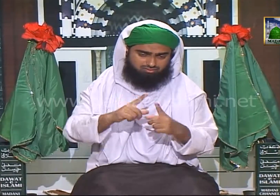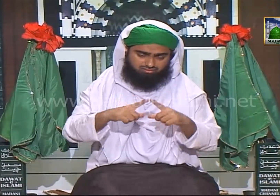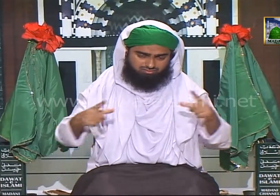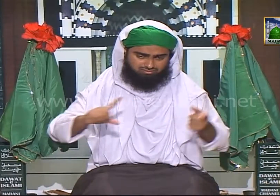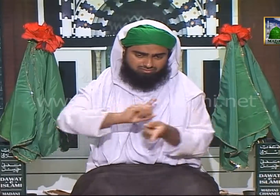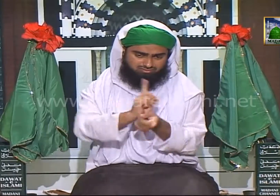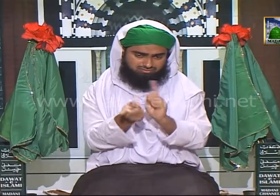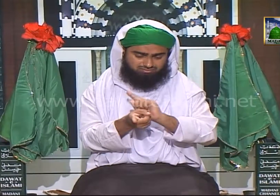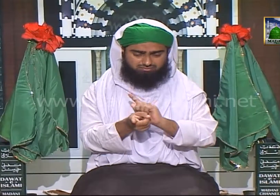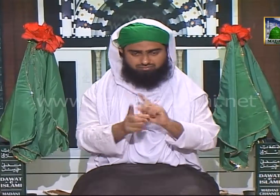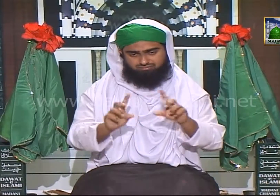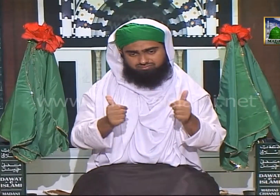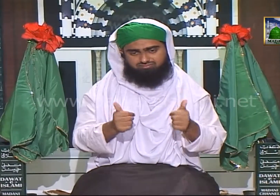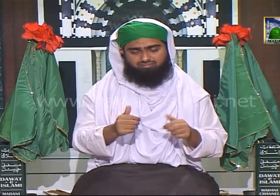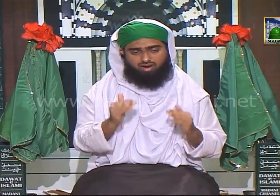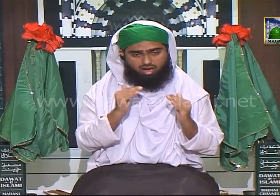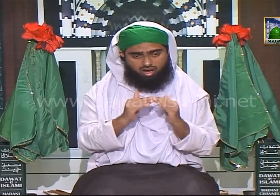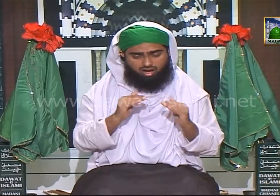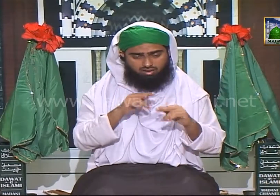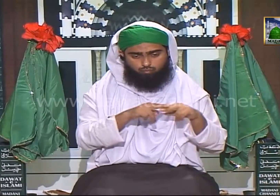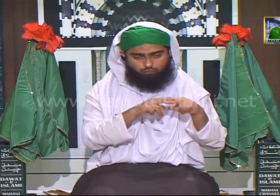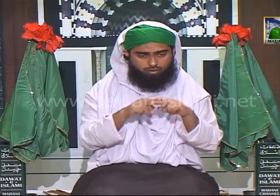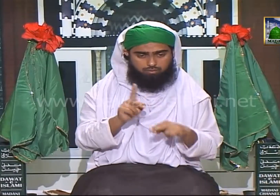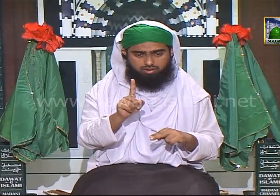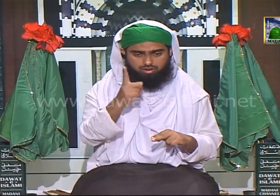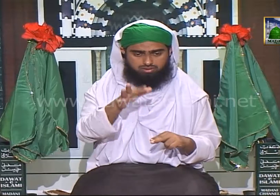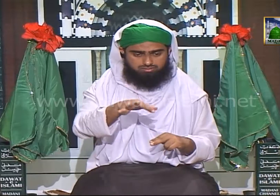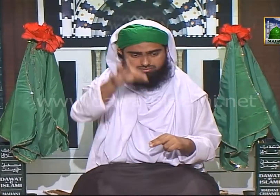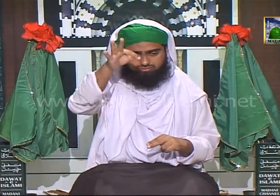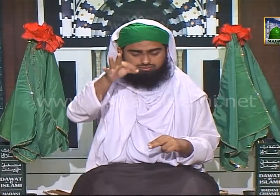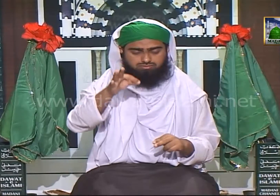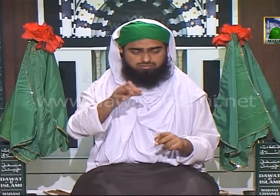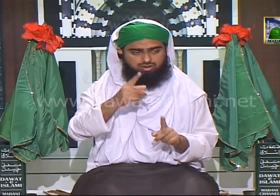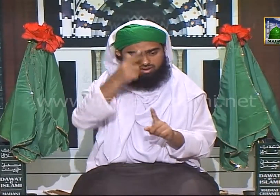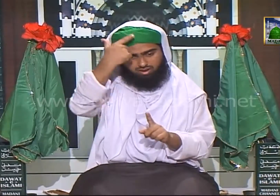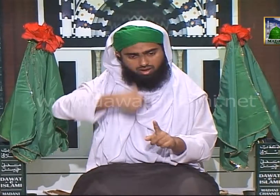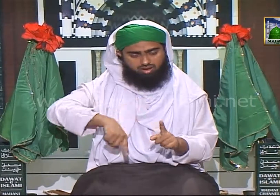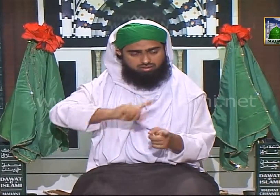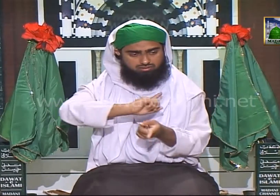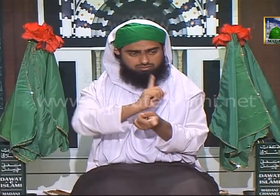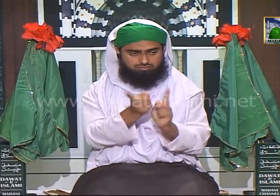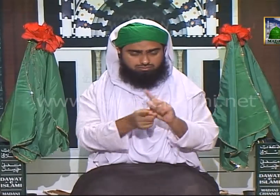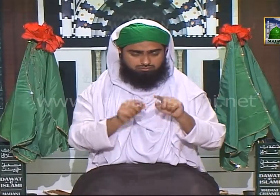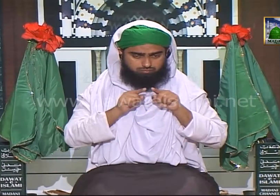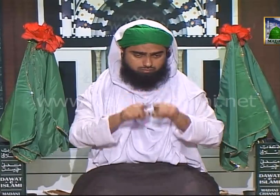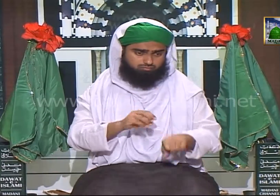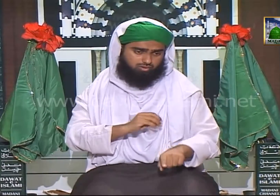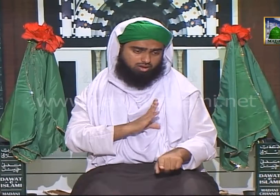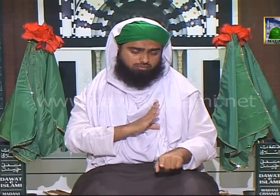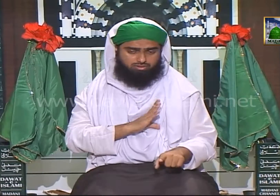معاشرہ صحیح ہو جائے گا. لیکن گھر کا ایک فرد جو ذمہ دار فرد ہے، وہ اگر صحیح ہو جاتا ہے تو آہستہ آہستہ آہستہ اس